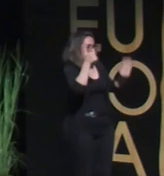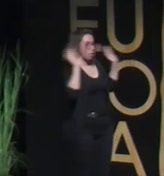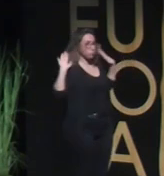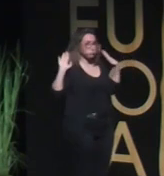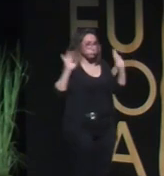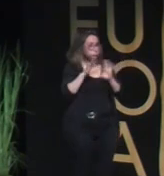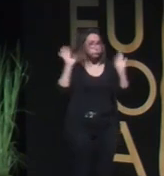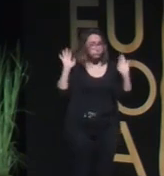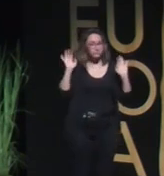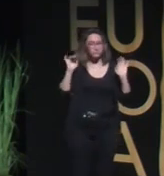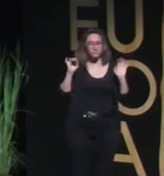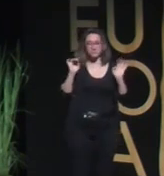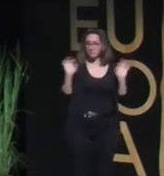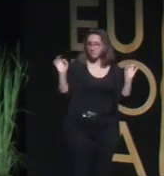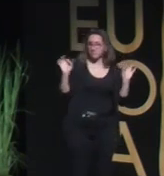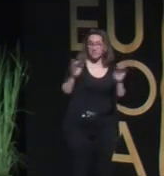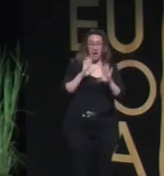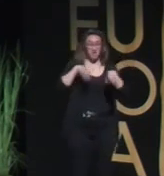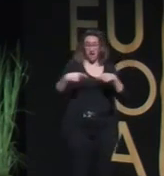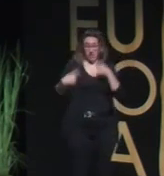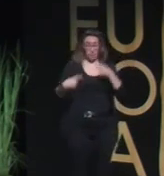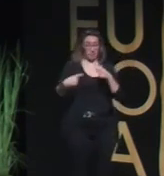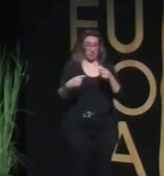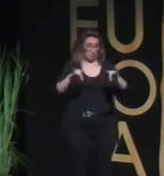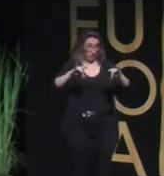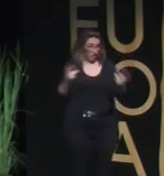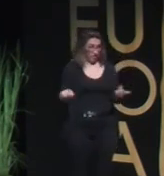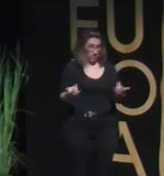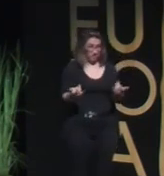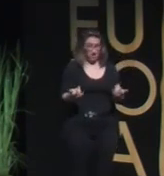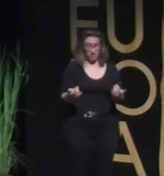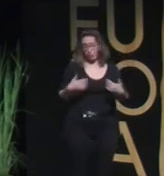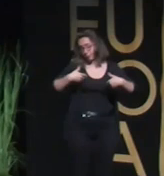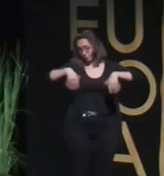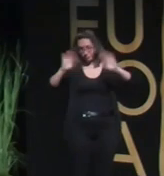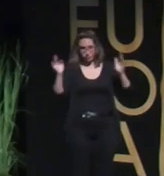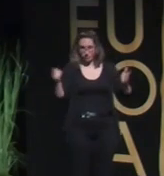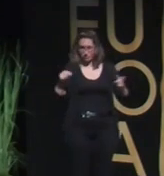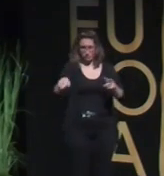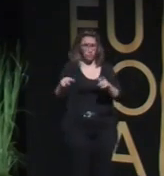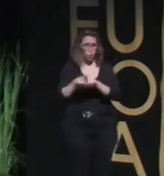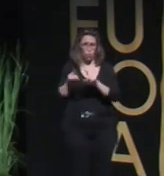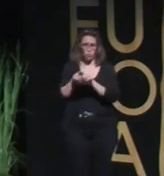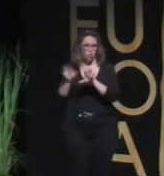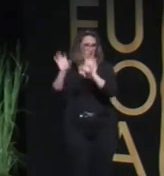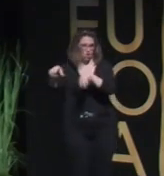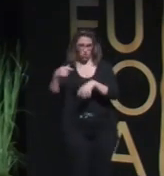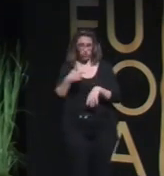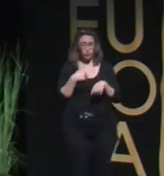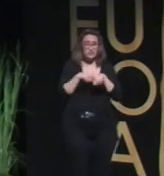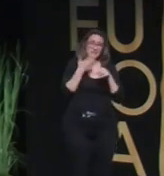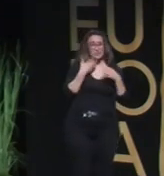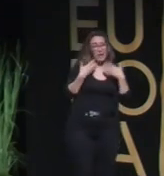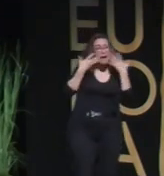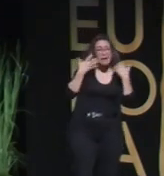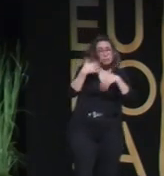y debate estéril, no vale para nada. O sea, tira la toalla, es un puto león. Tú estás viendo el gatico, que va, le van a caer 3, él